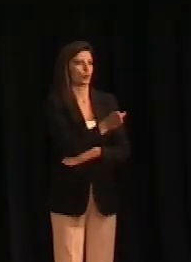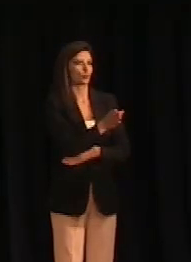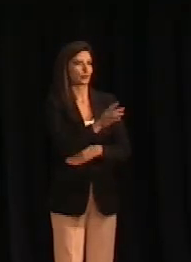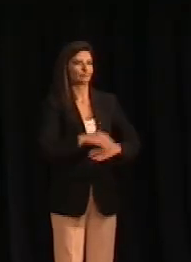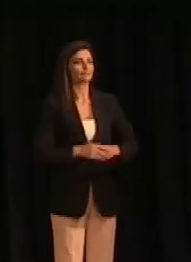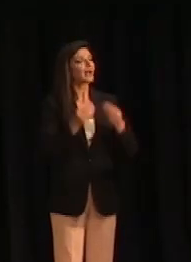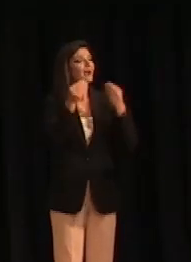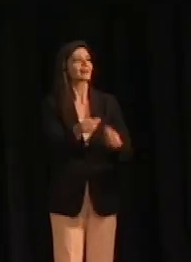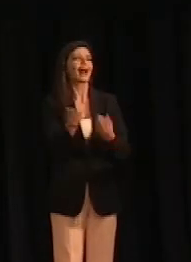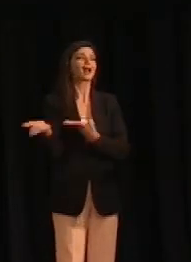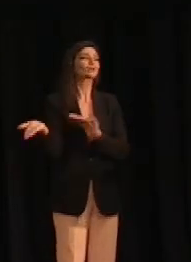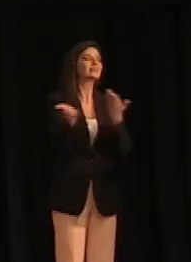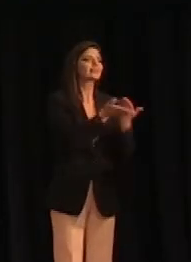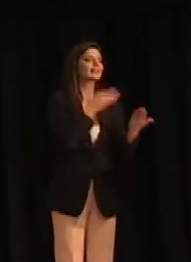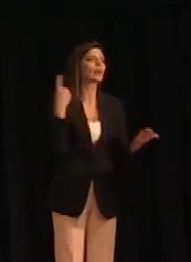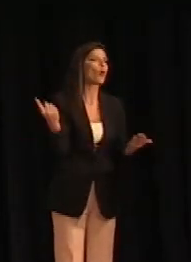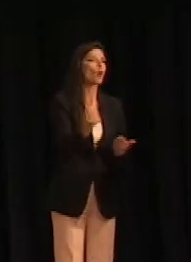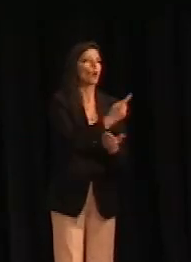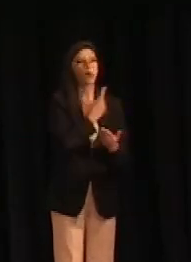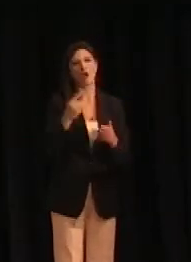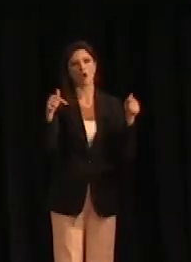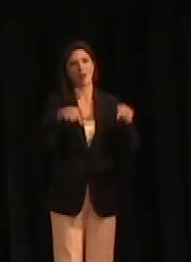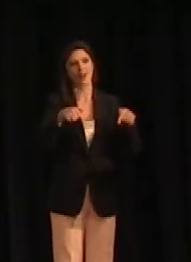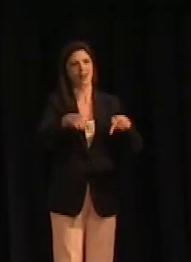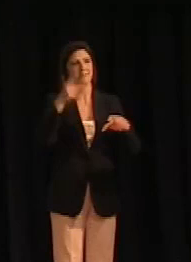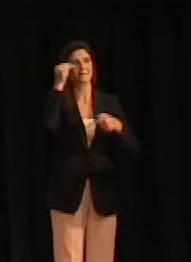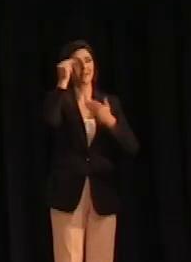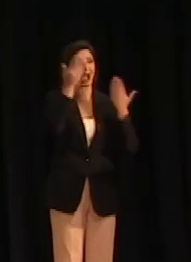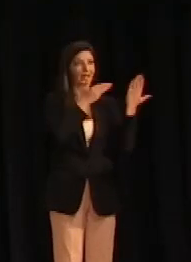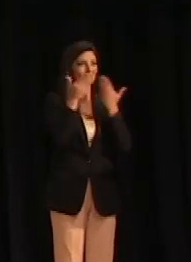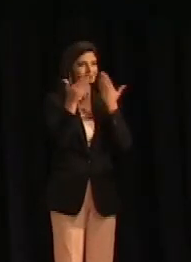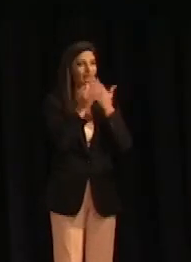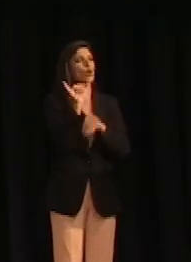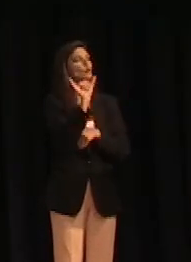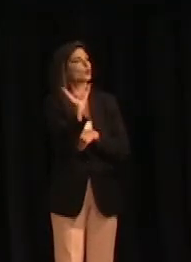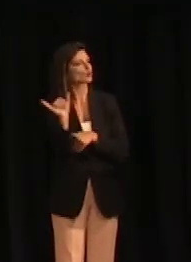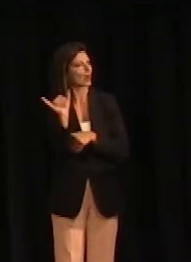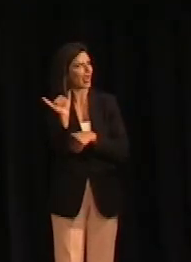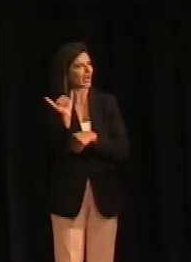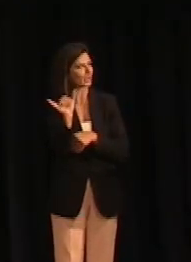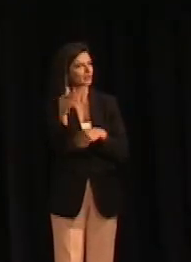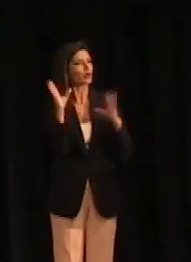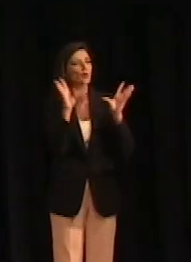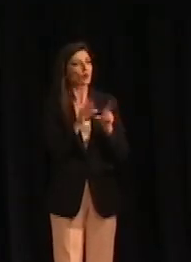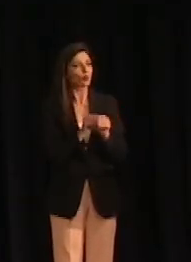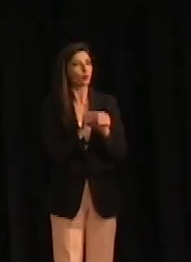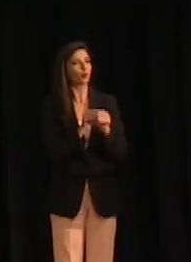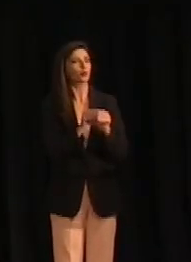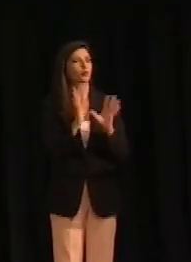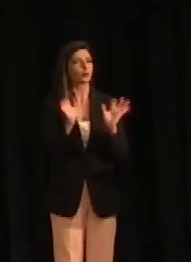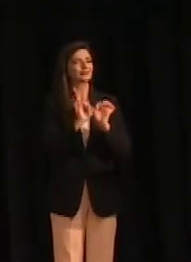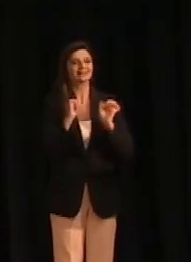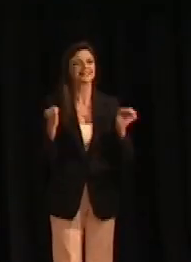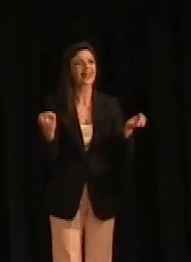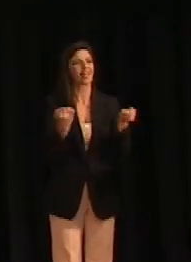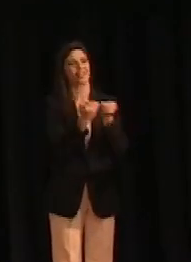που πραγματοποιείται σήμερα στο Ukran University, Τετάρτη, 4 Οκτωβρίου, και αφορά το